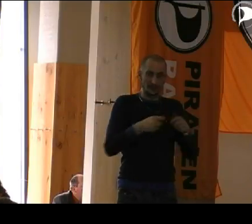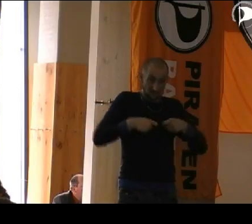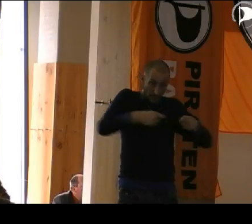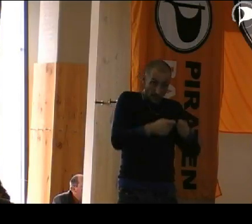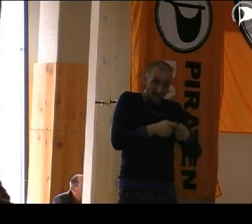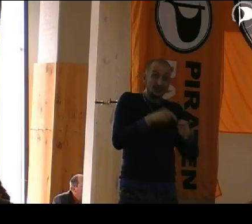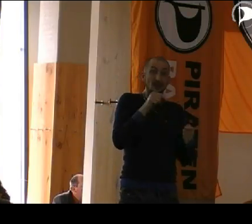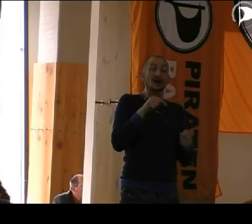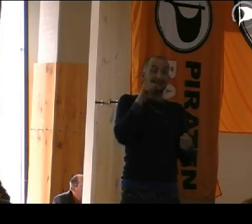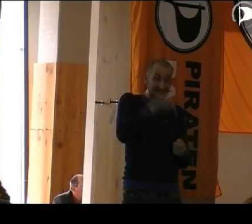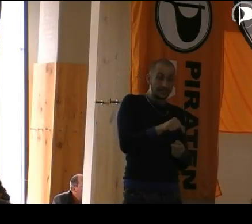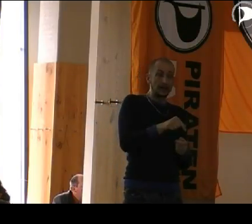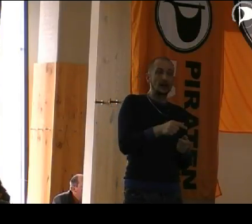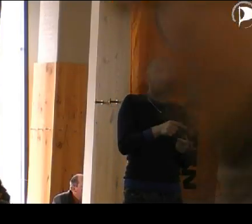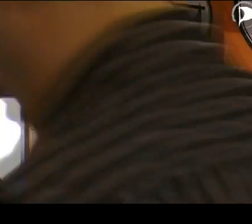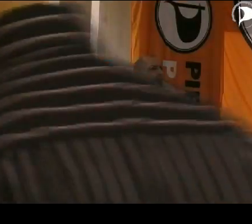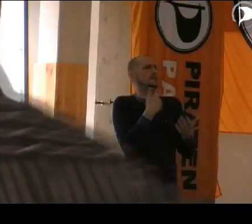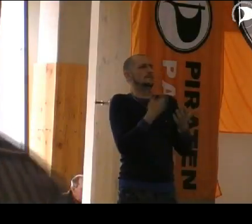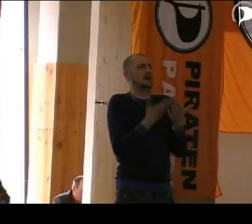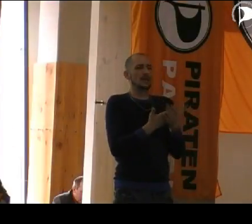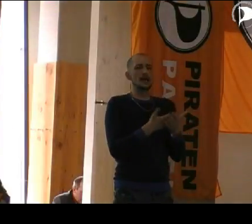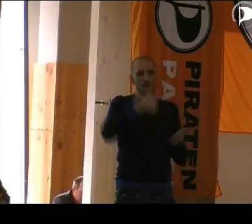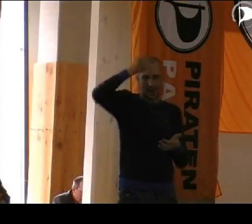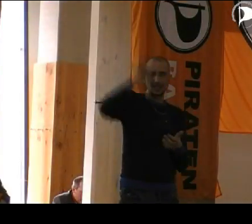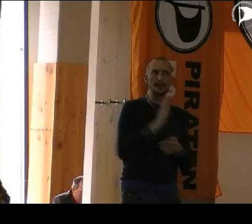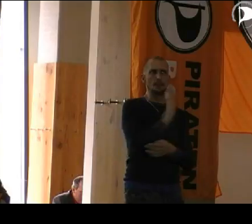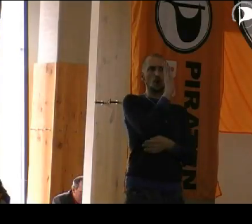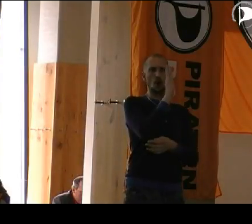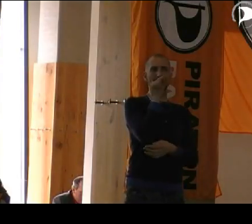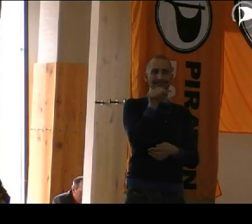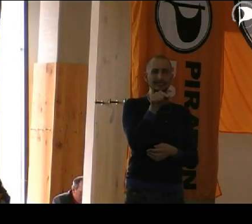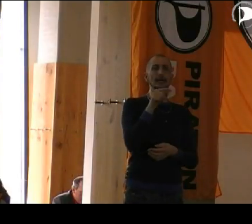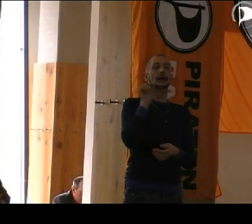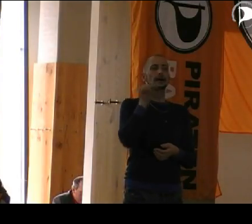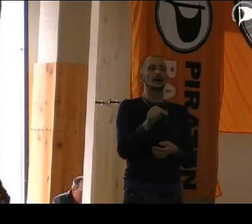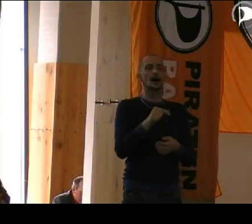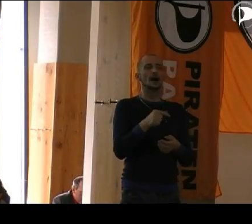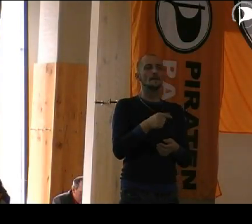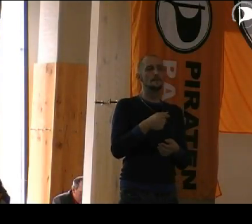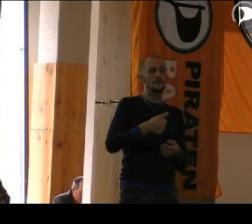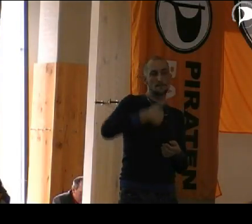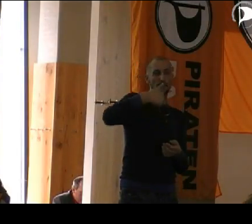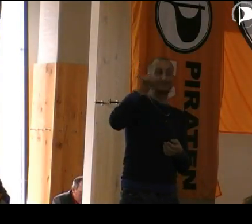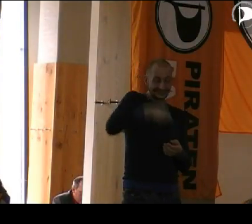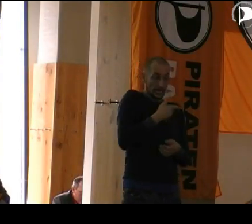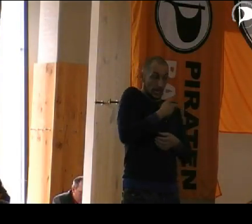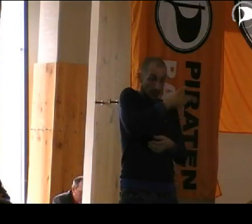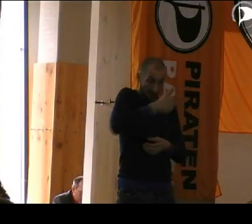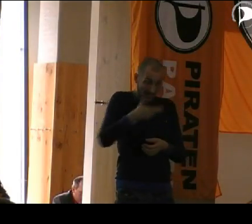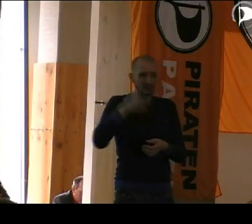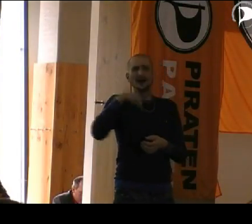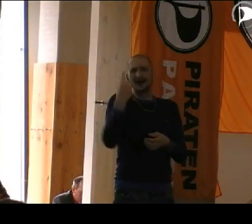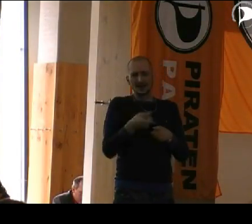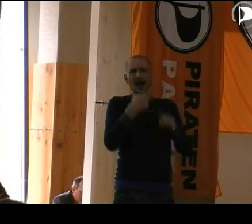setzt sich als verband diese stadt ist berlin nord und wie werden die einwohner aufgeteilt dann kommt der nächste flug bestimmte